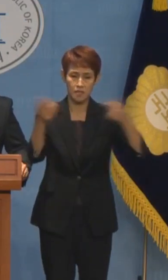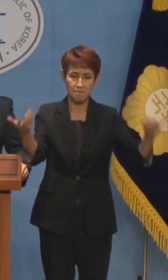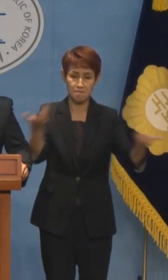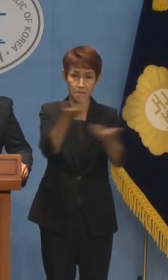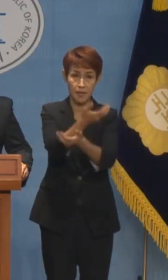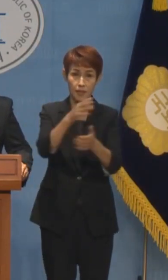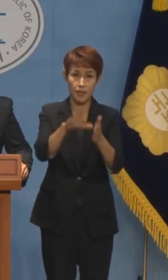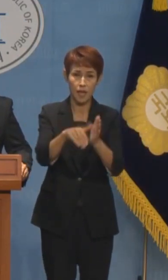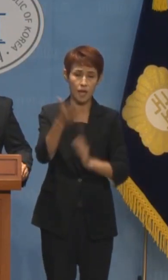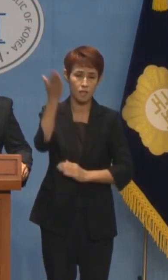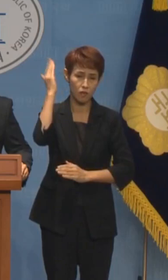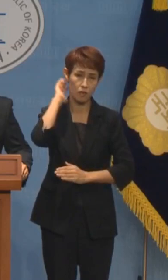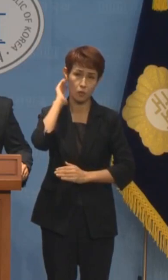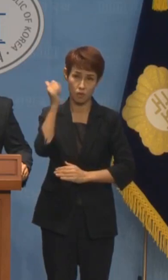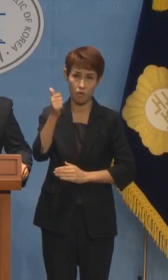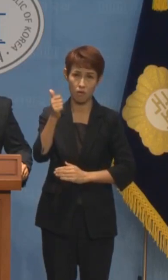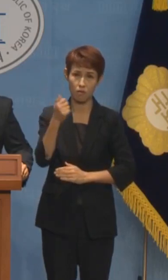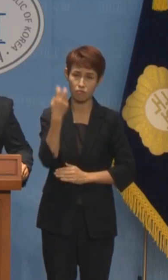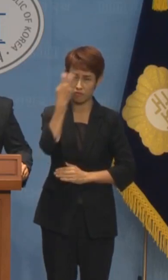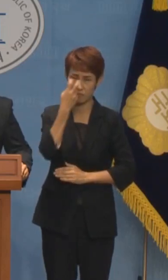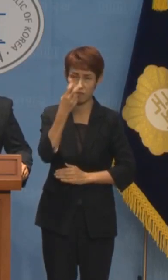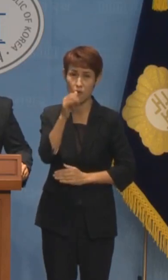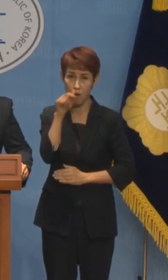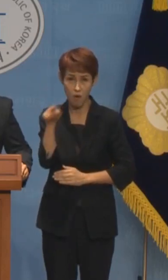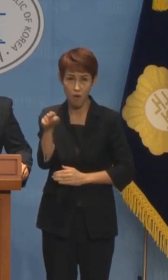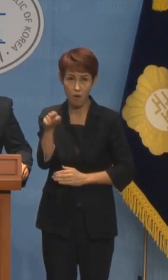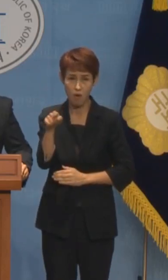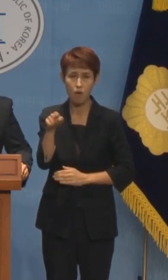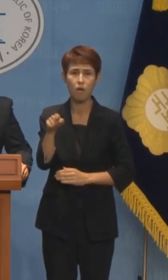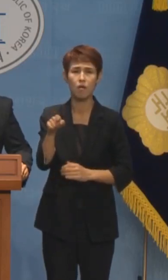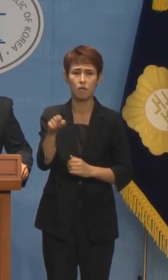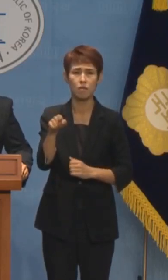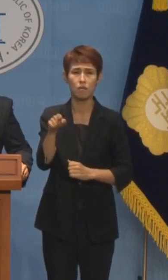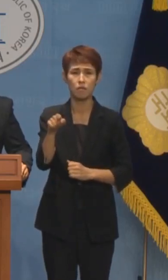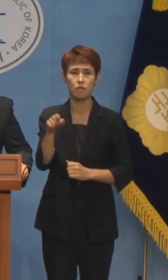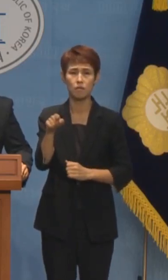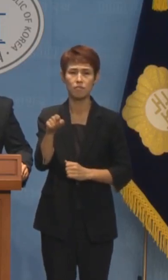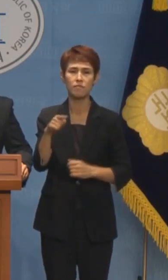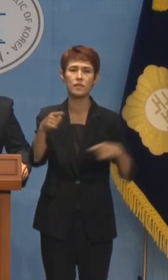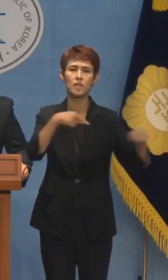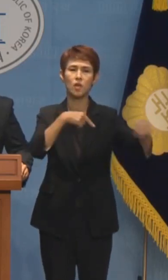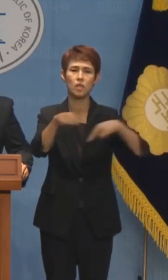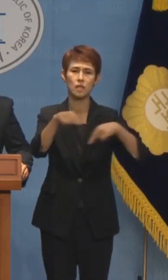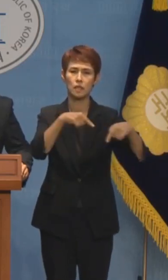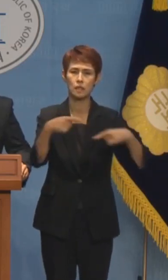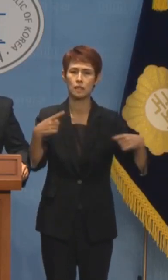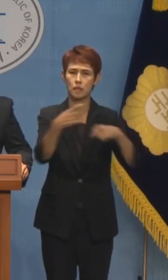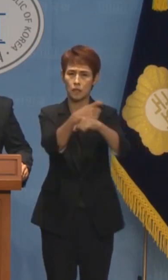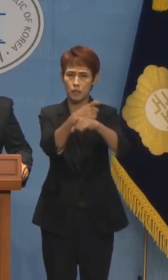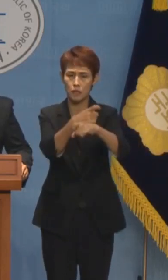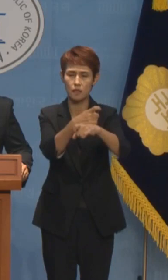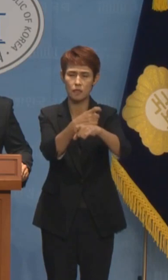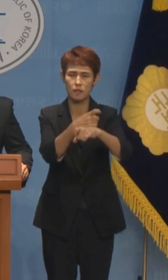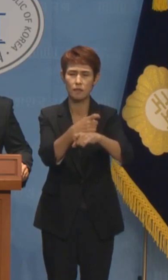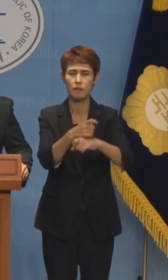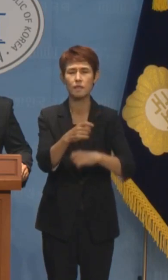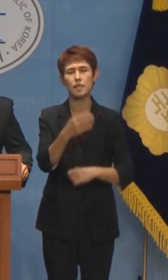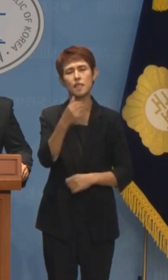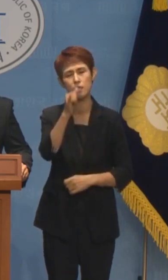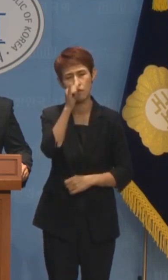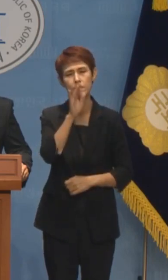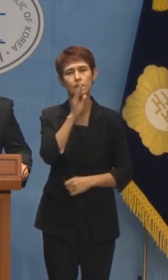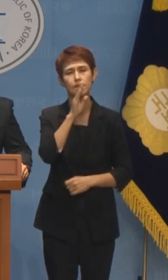이전 대통령에 대한 수사는 어떤 수식어를 붙여도 정치적 의도에서 자유로울 수는